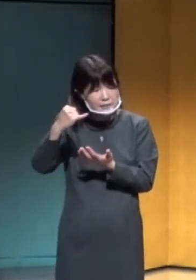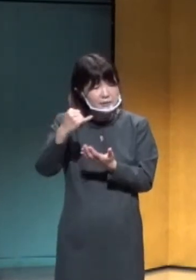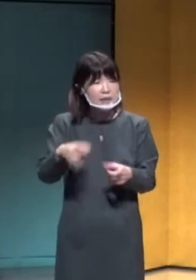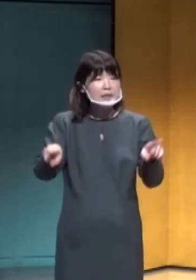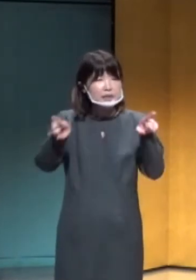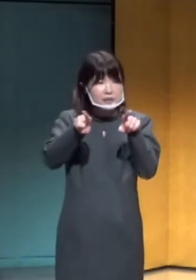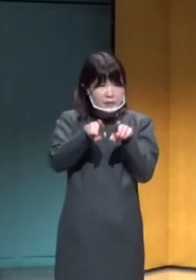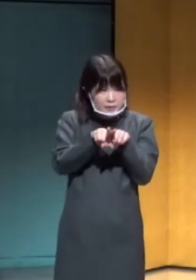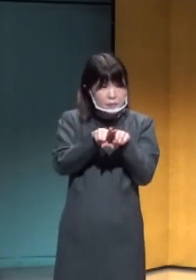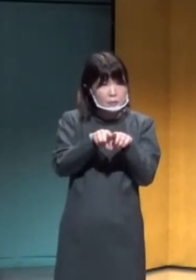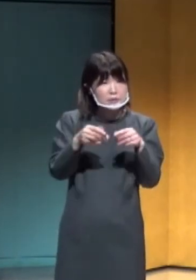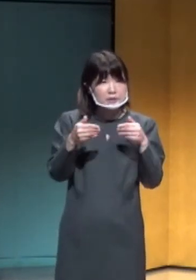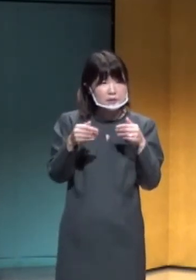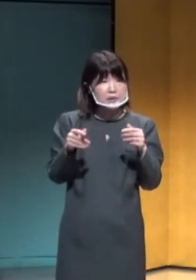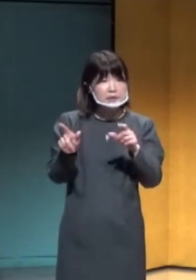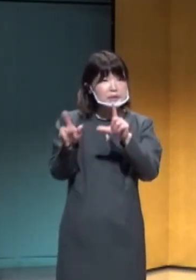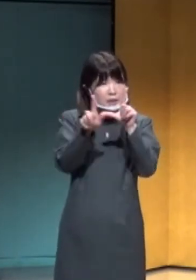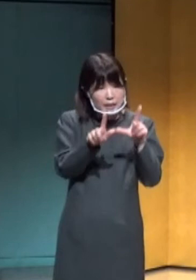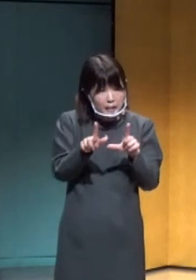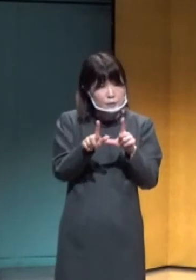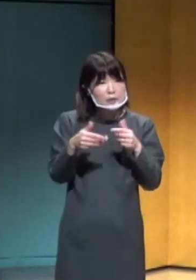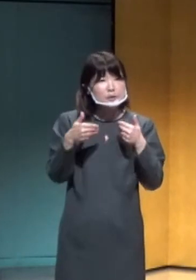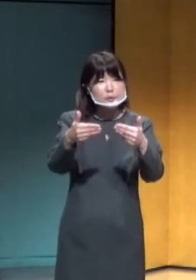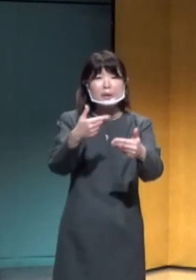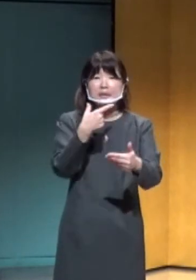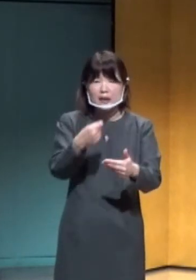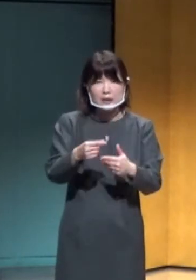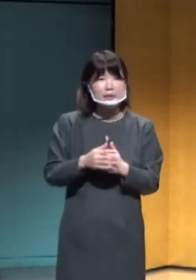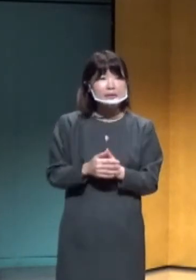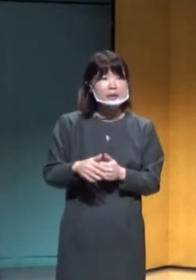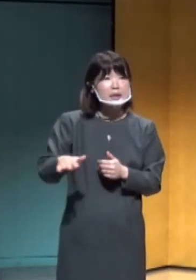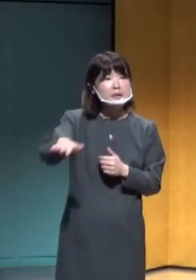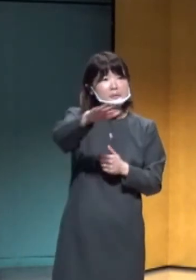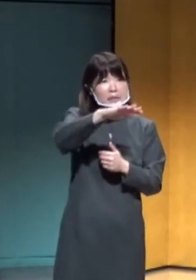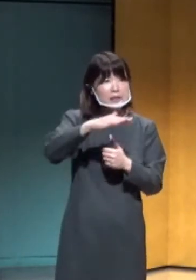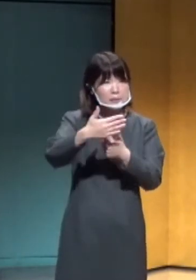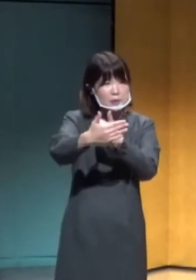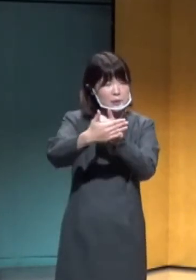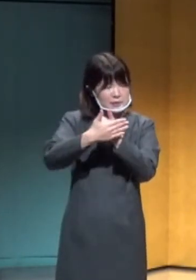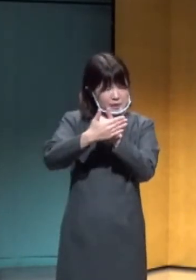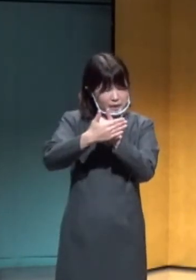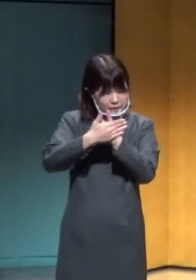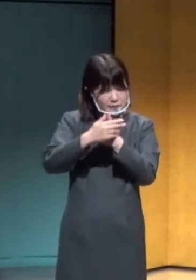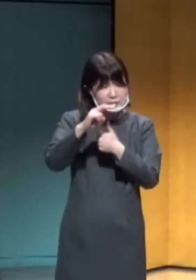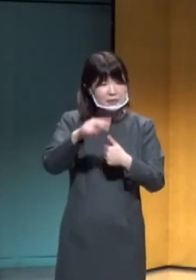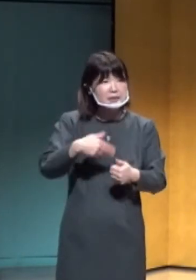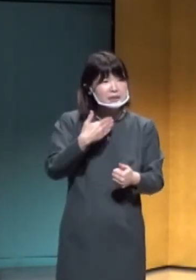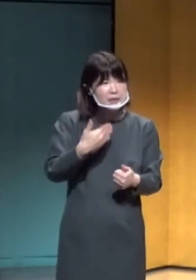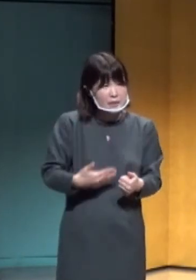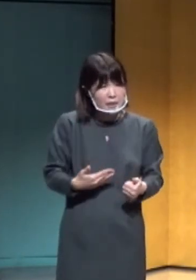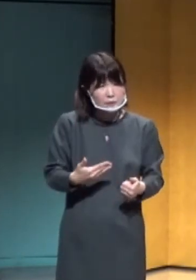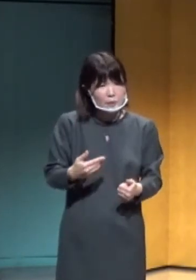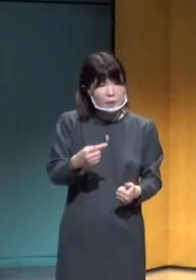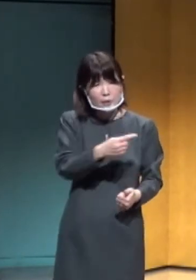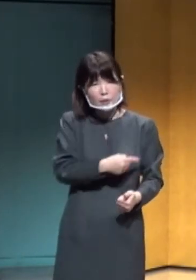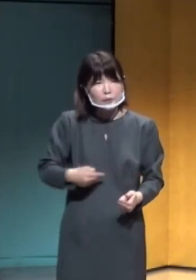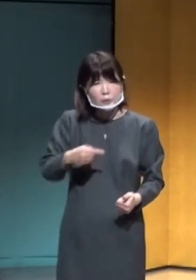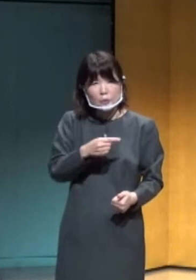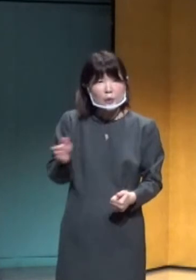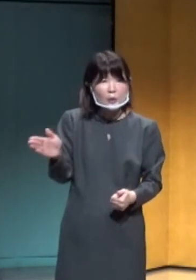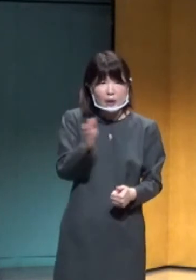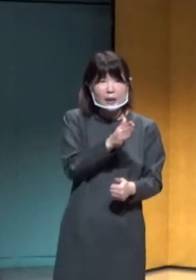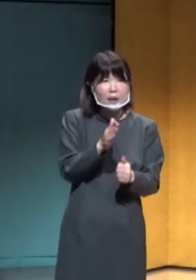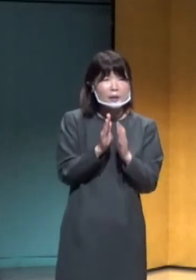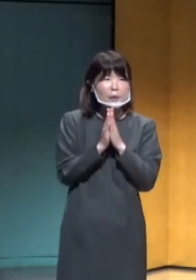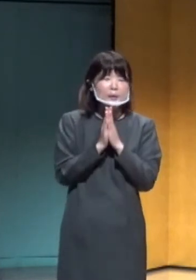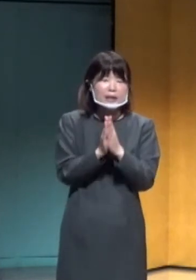ります。今後も皆様のご支援、ご協力、そしてご理解を心よりお願い申し